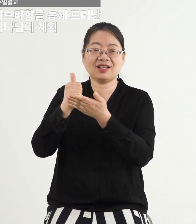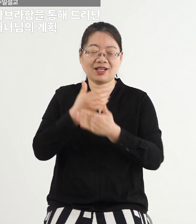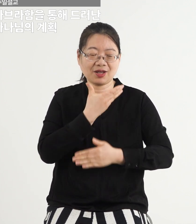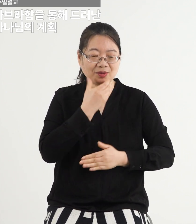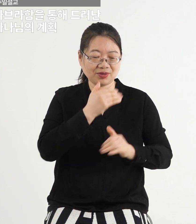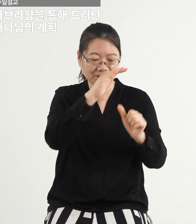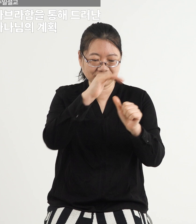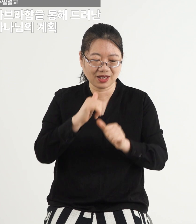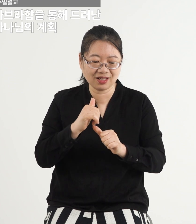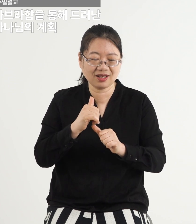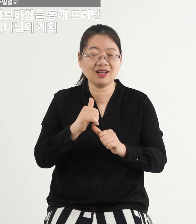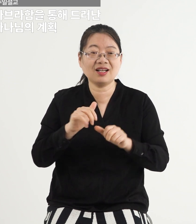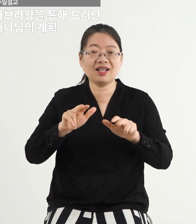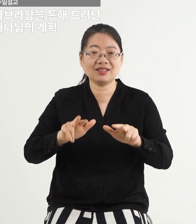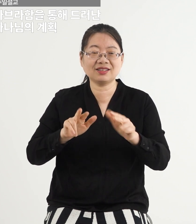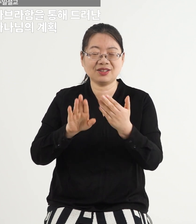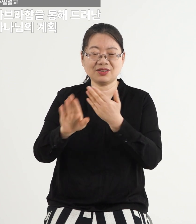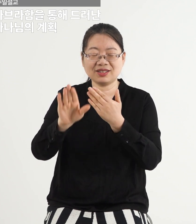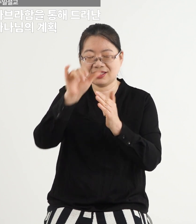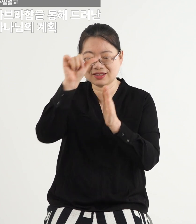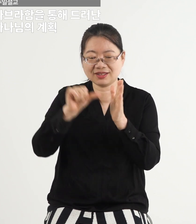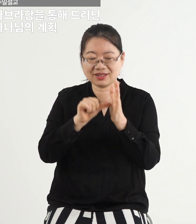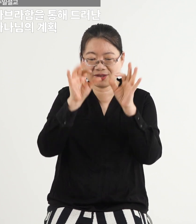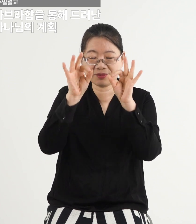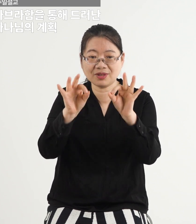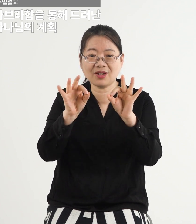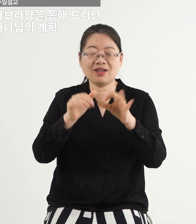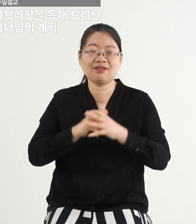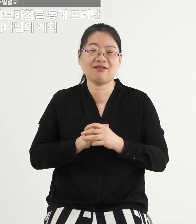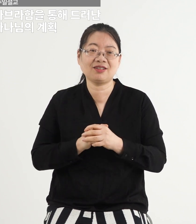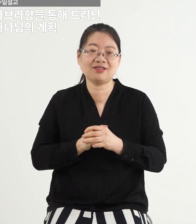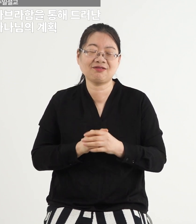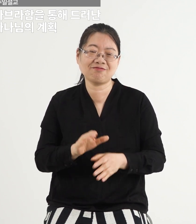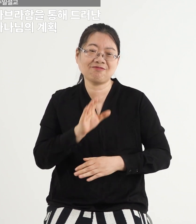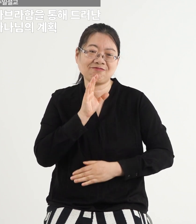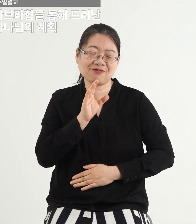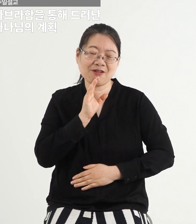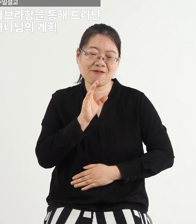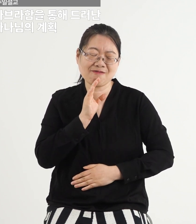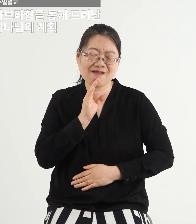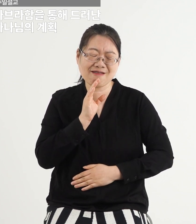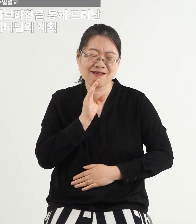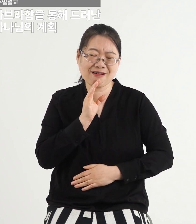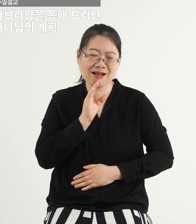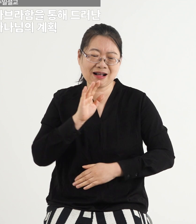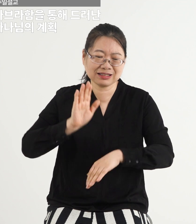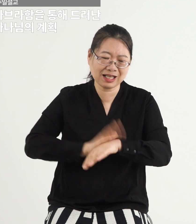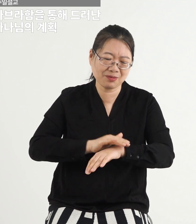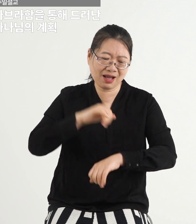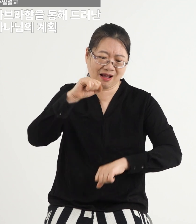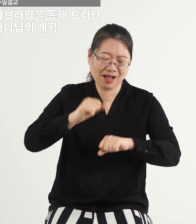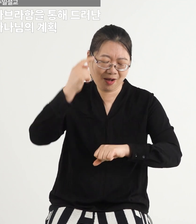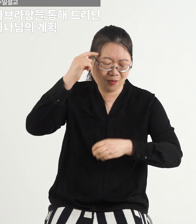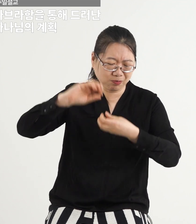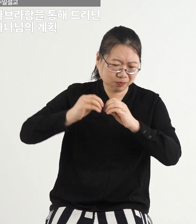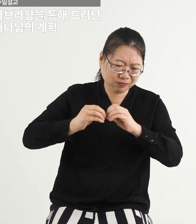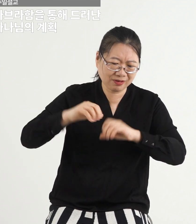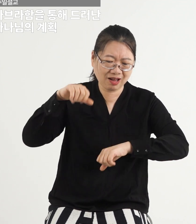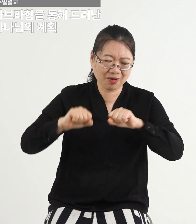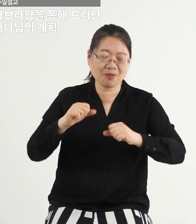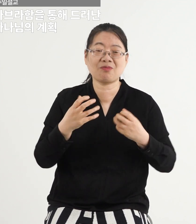불러서, 아브라함도 이제 이후의 생애를 보면 얼마나 미친 짓을 많이 해요. 얼마나 엉뚱한 짓을 많이